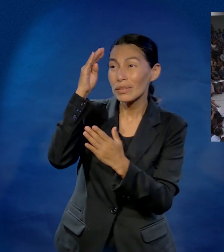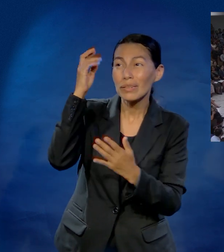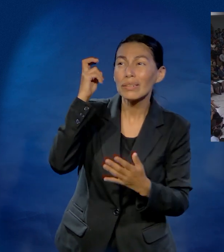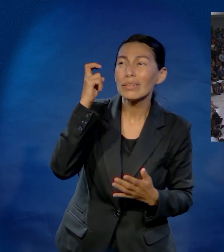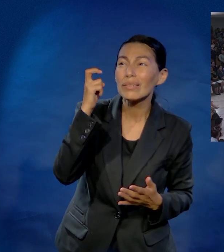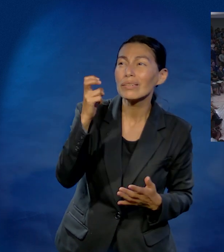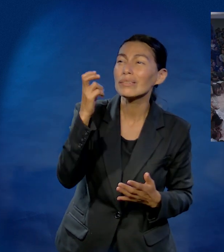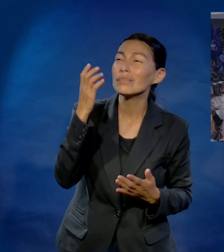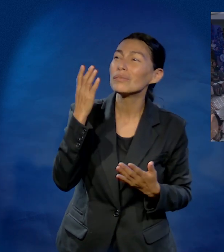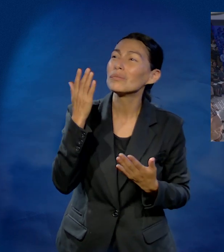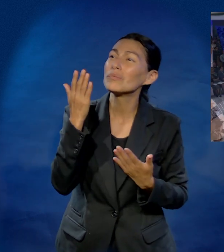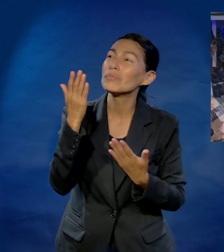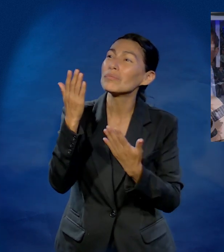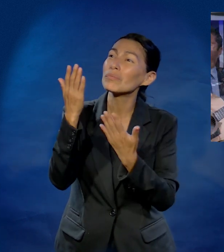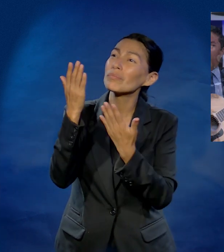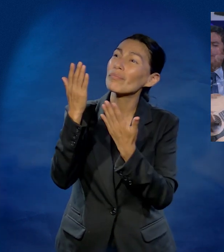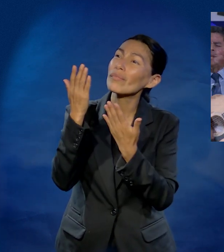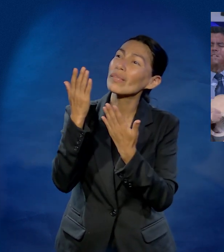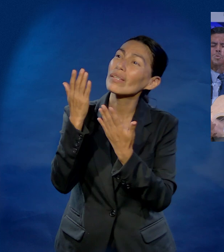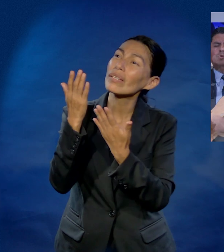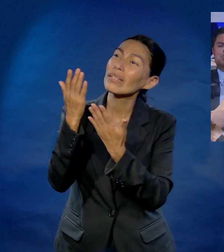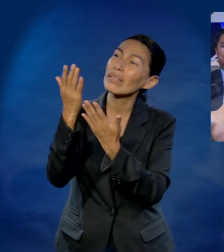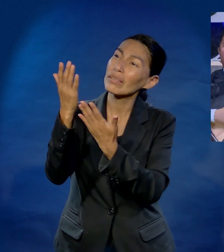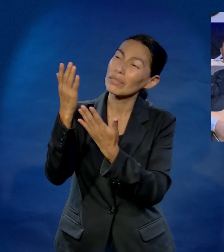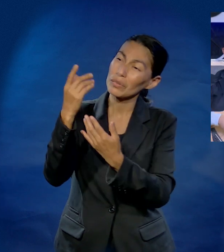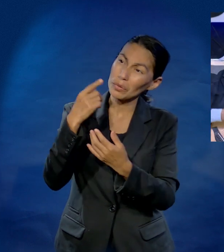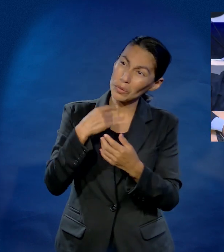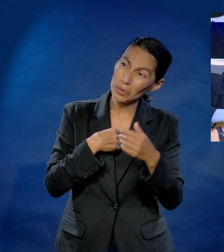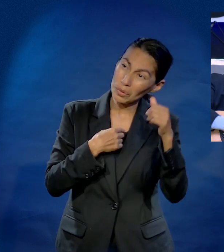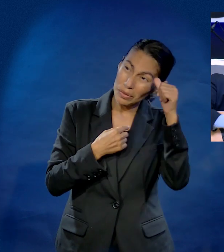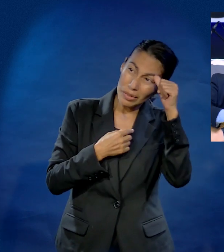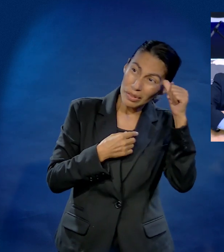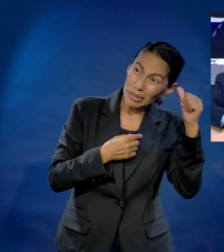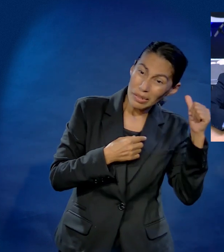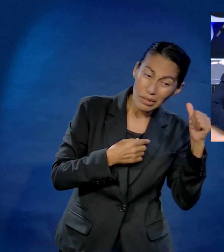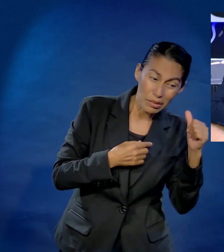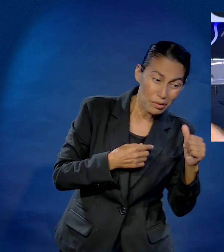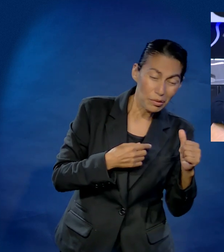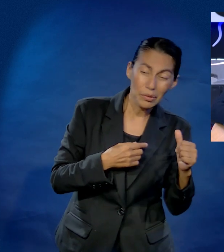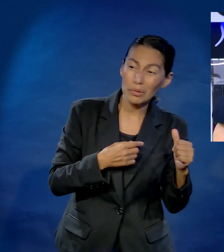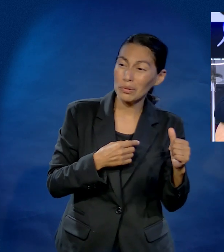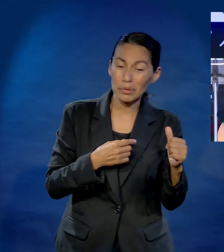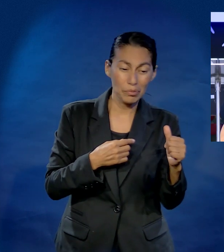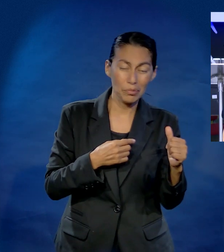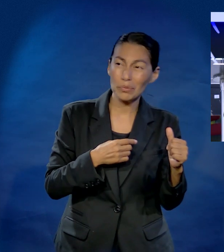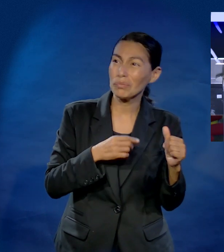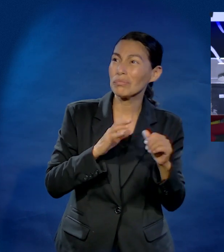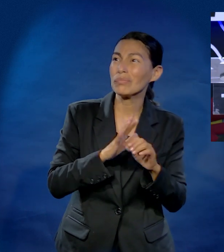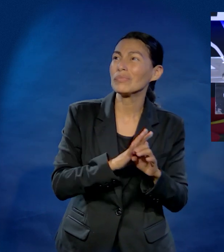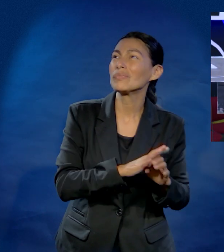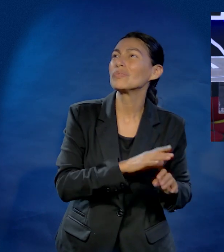Un corazón conforme al tuyo es lo que pido,